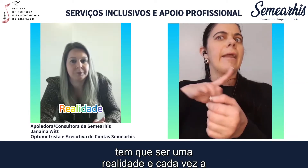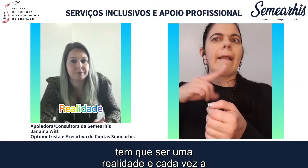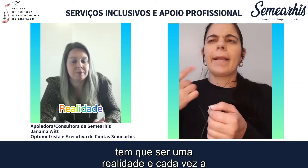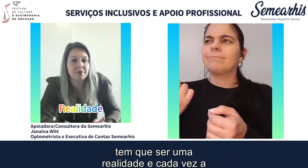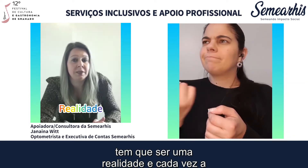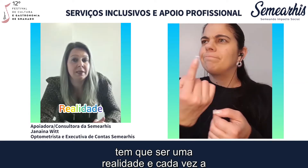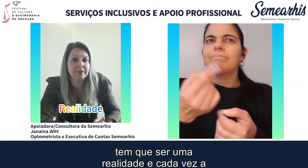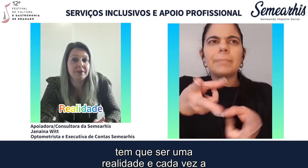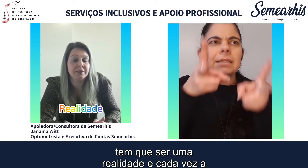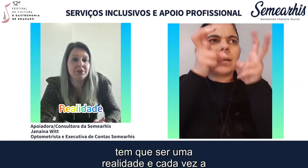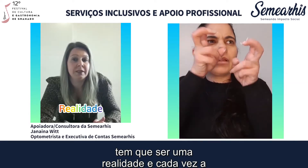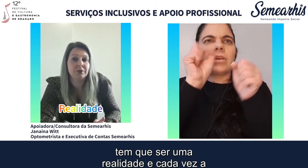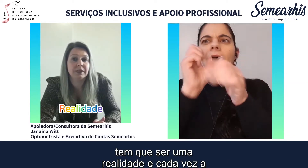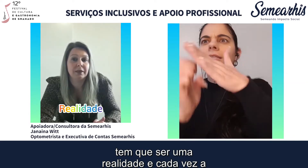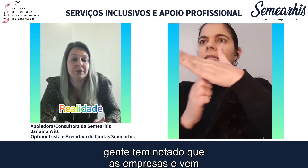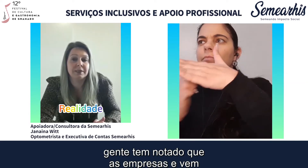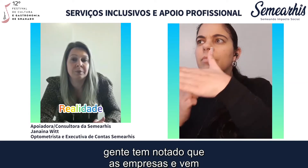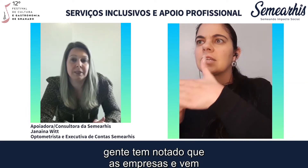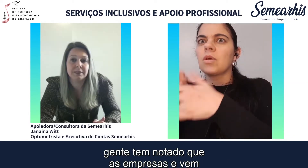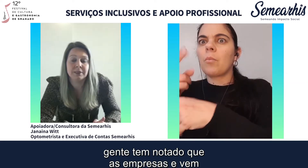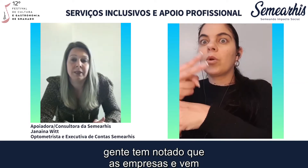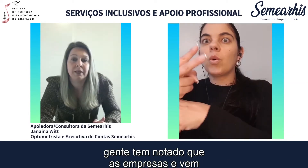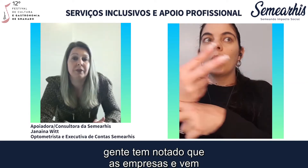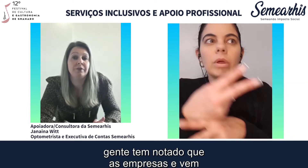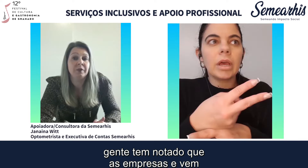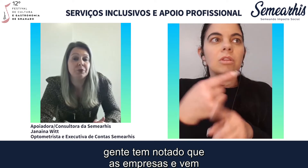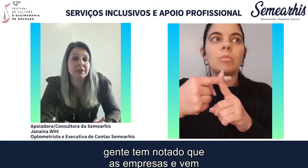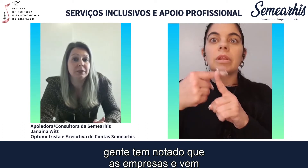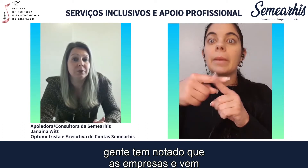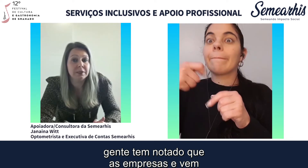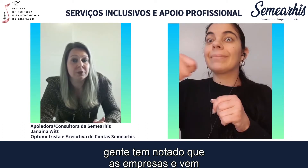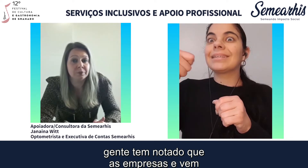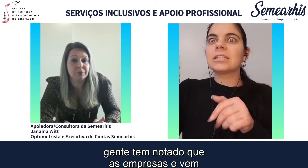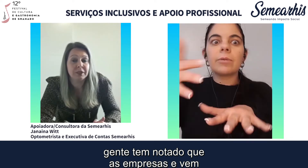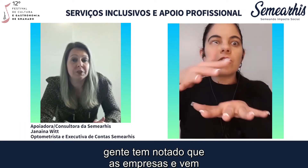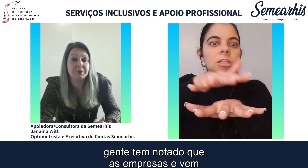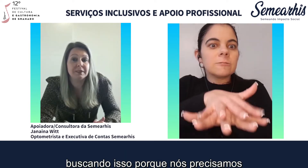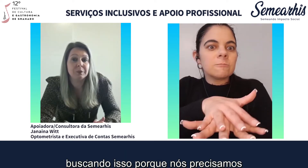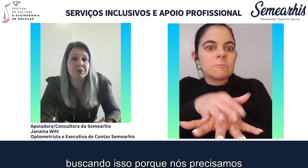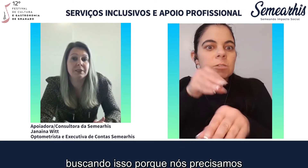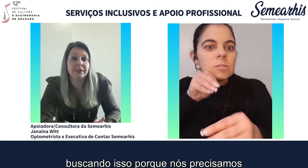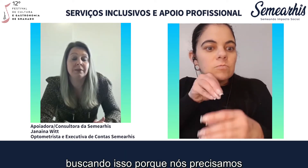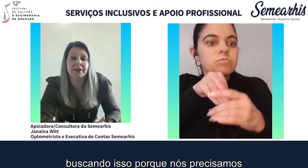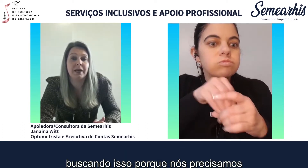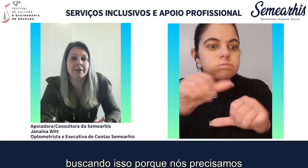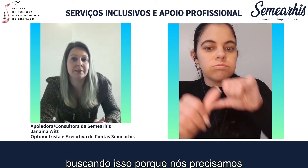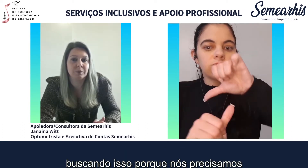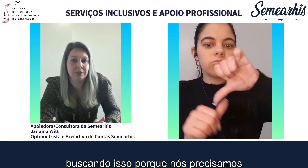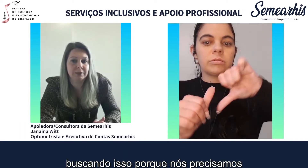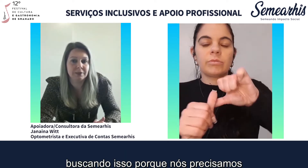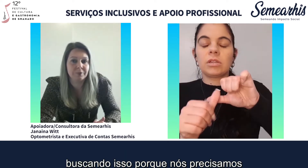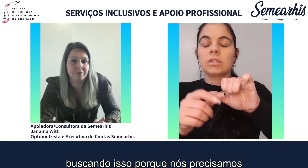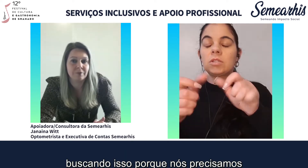realidade. E cada vez a gente tem notado que as empresas vêm buscando isso, porque nós precisamos entrar